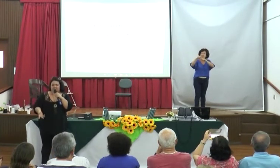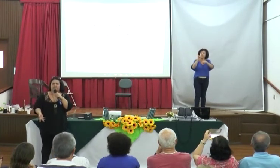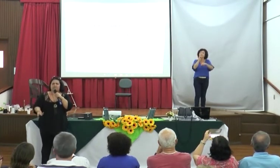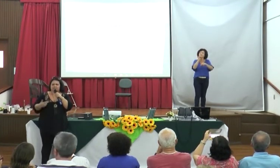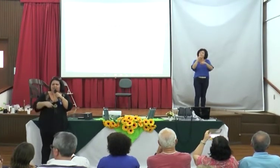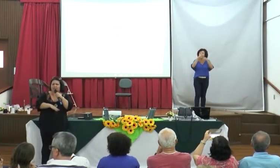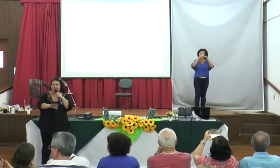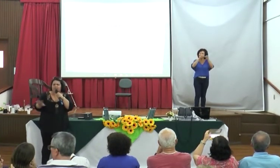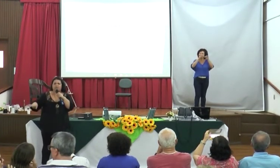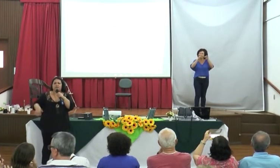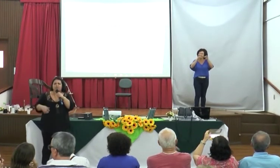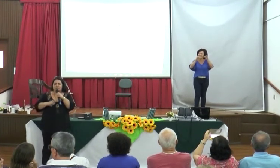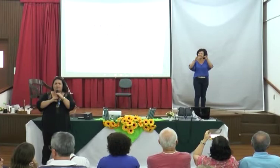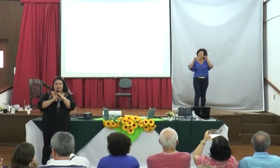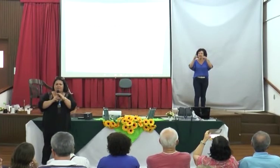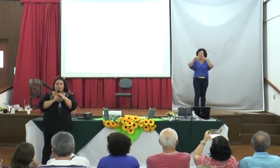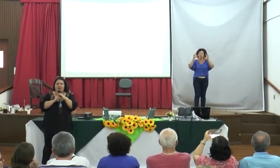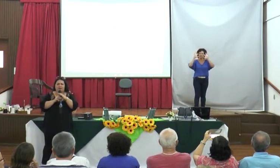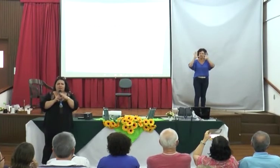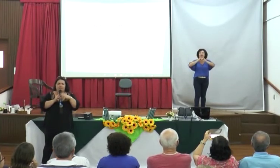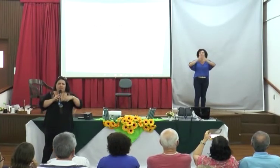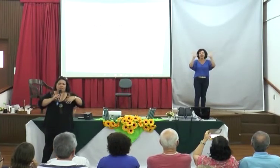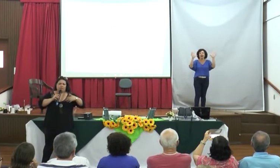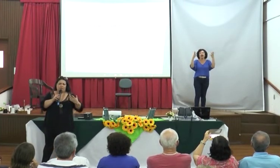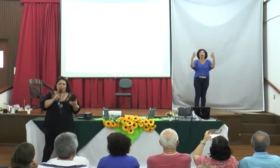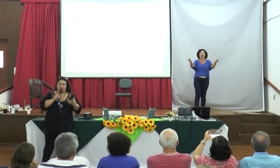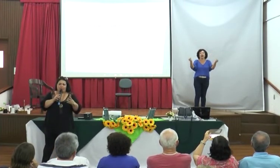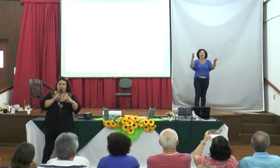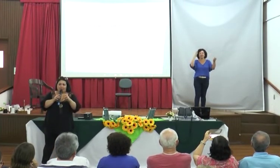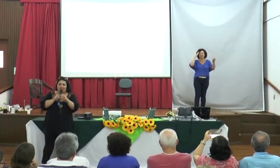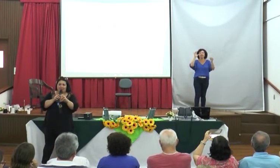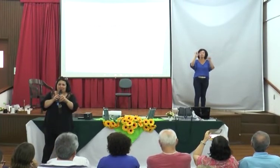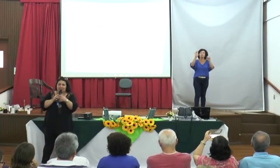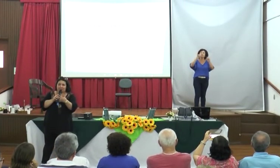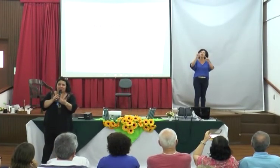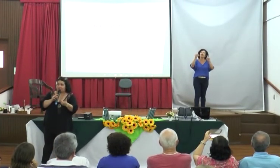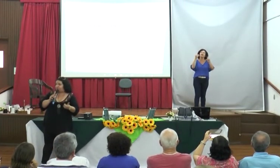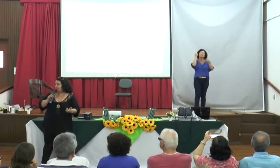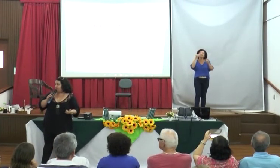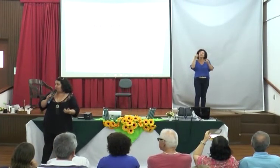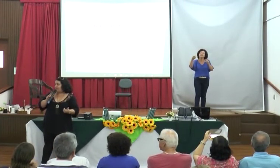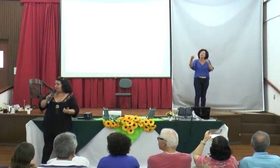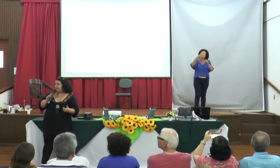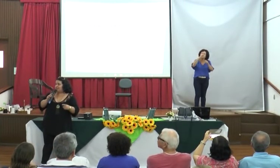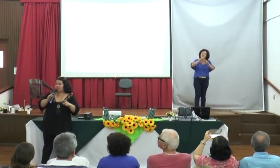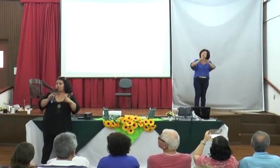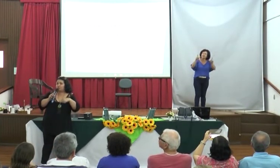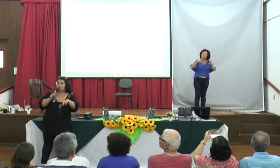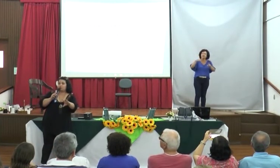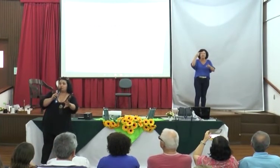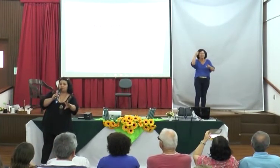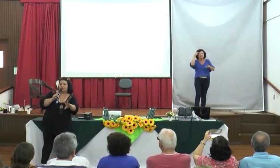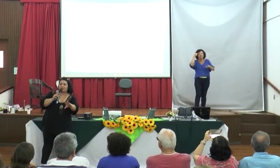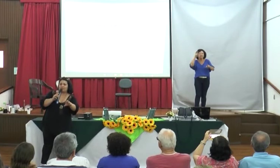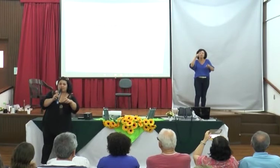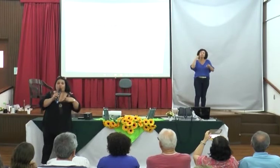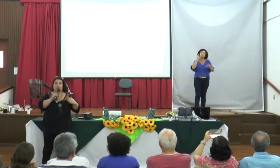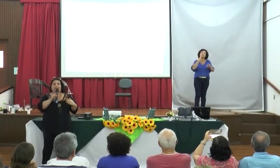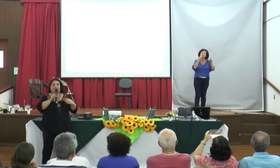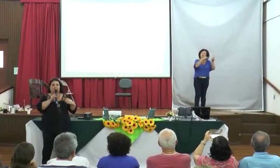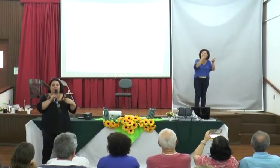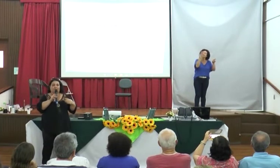aí sim eles entenderam e participaram. É só porque é uma experiência que às vezes fica a ideia de que o surdo